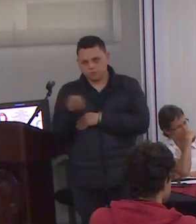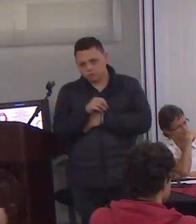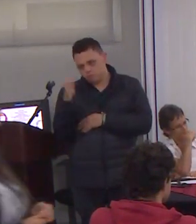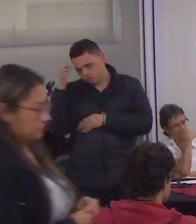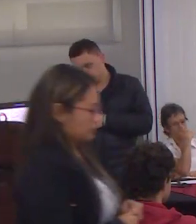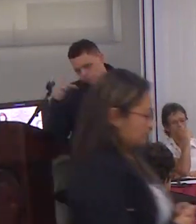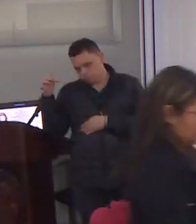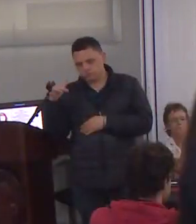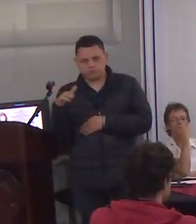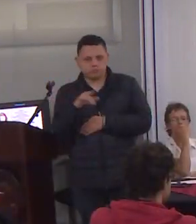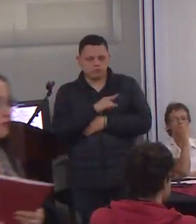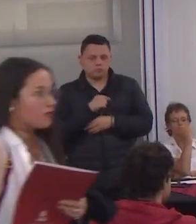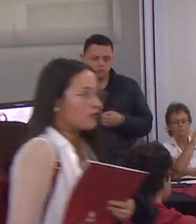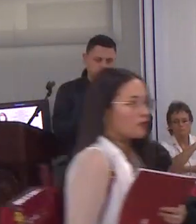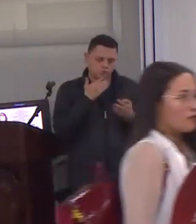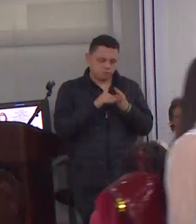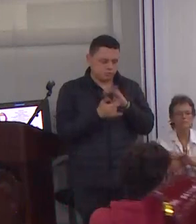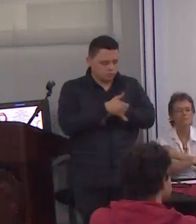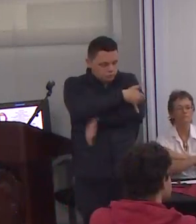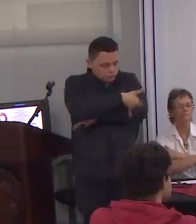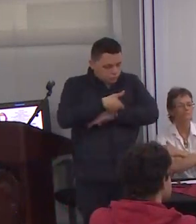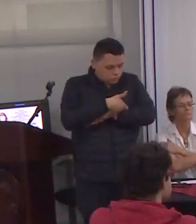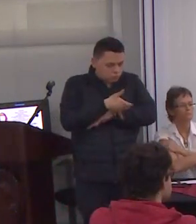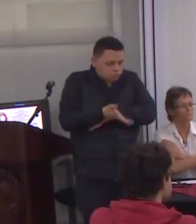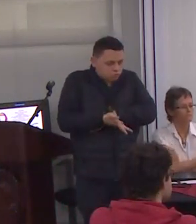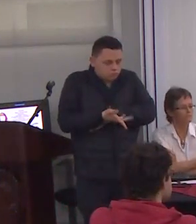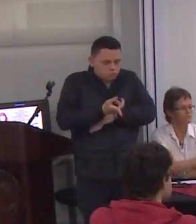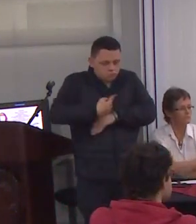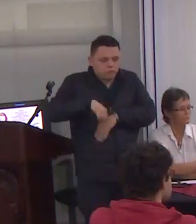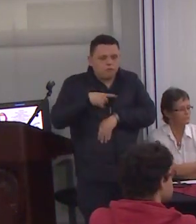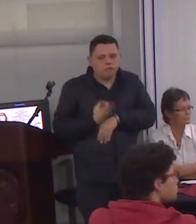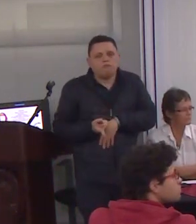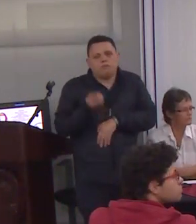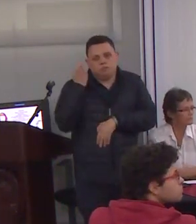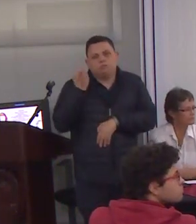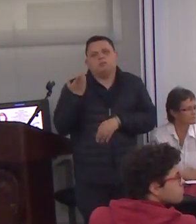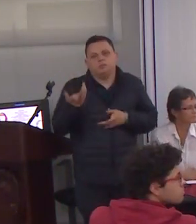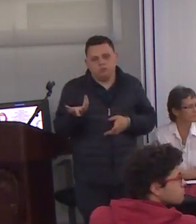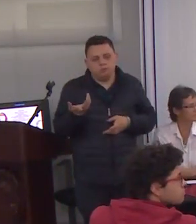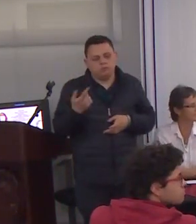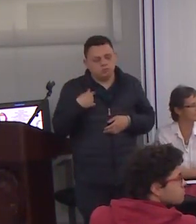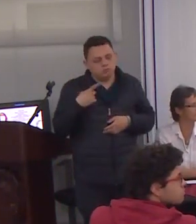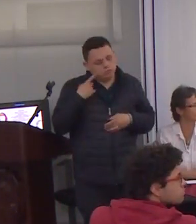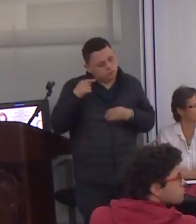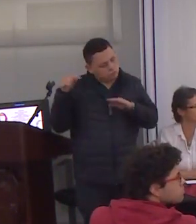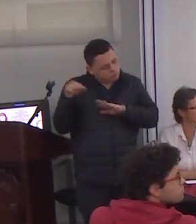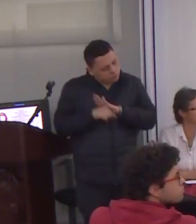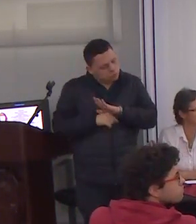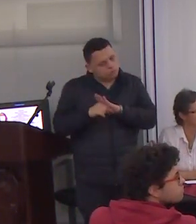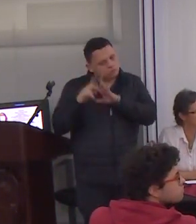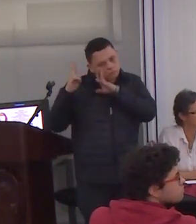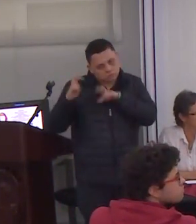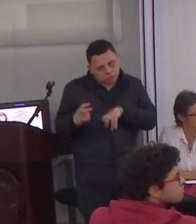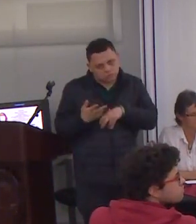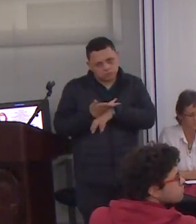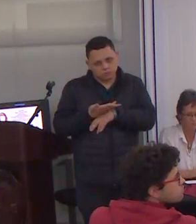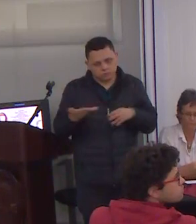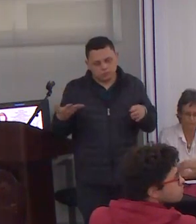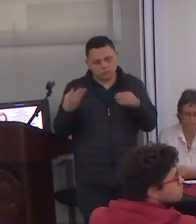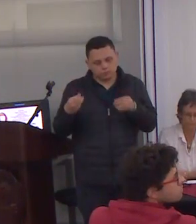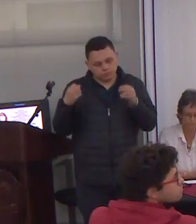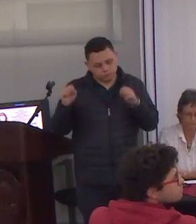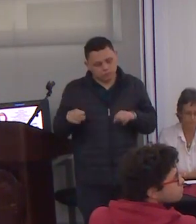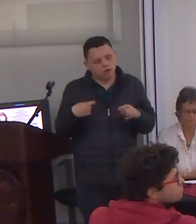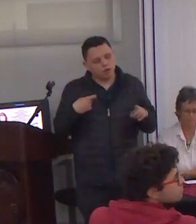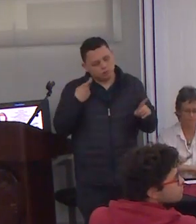profesiones en el campo mío en la arquitectura pues nos ha faltado tener ese rigor ¿sí? para